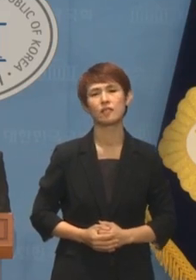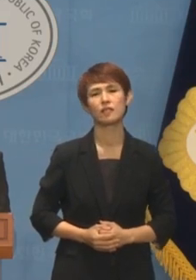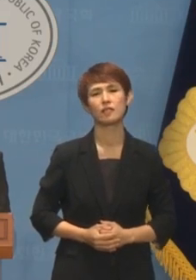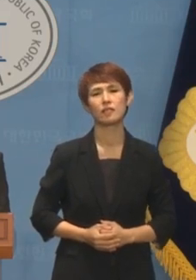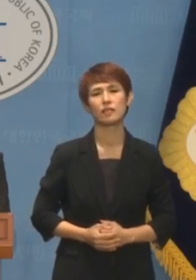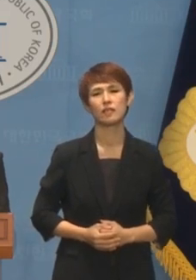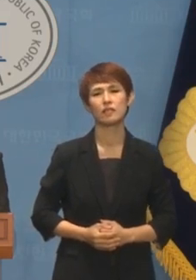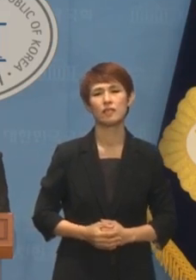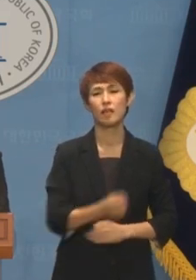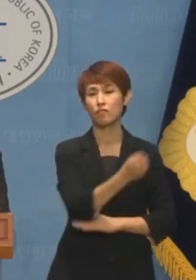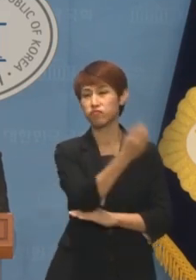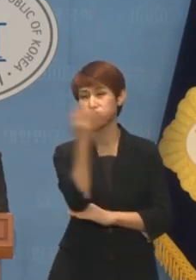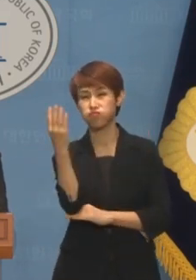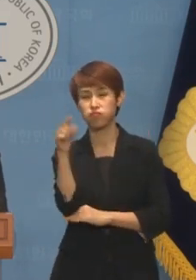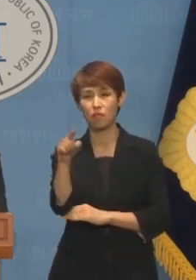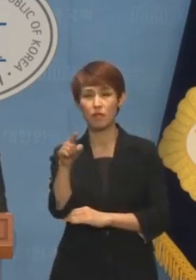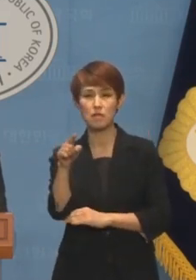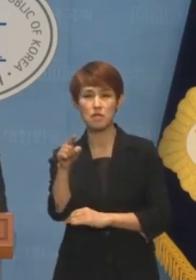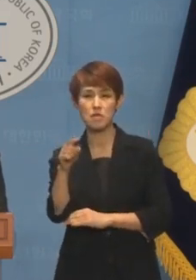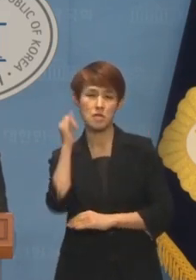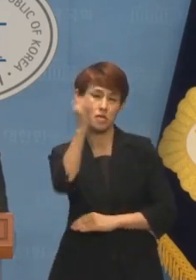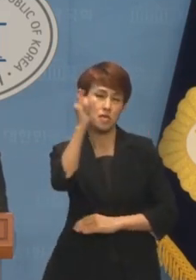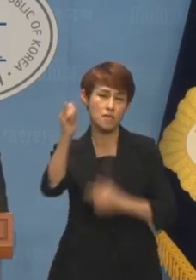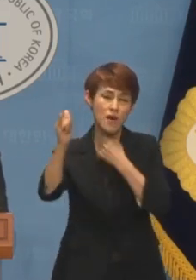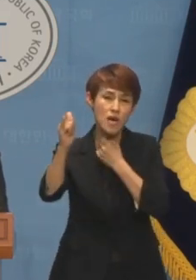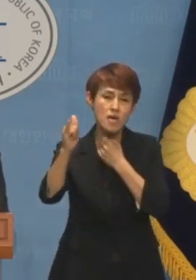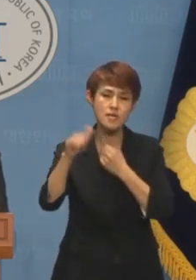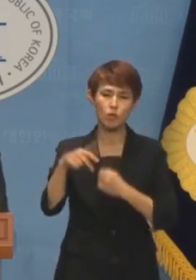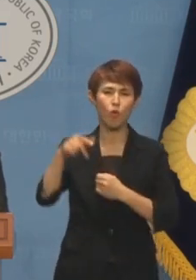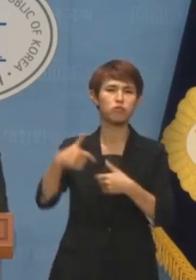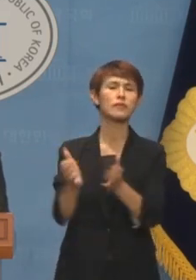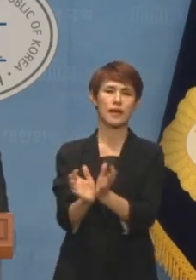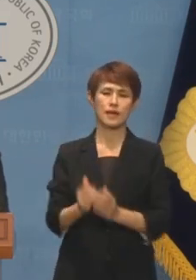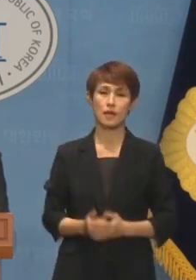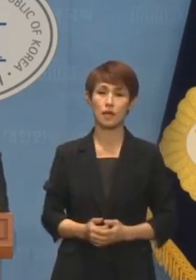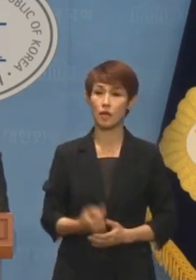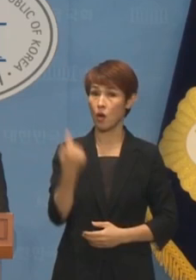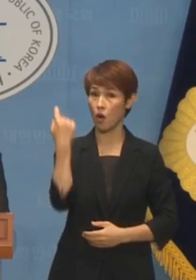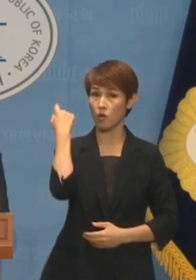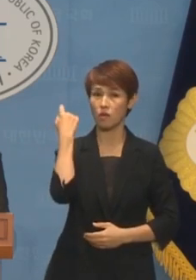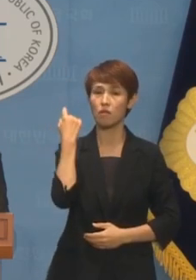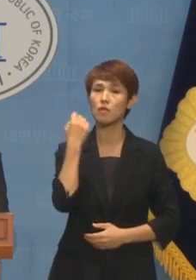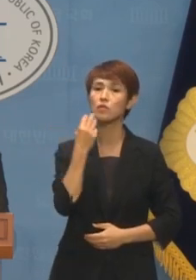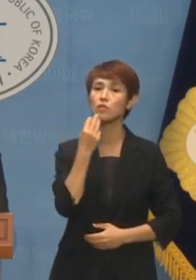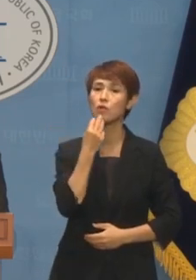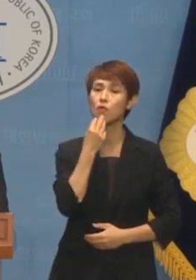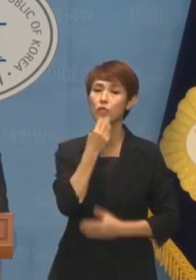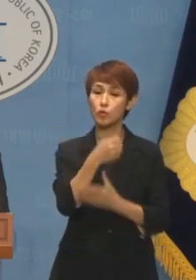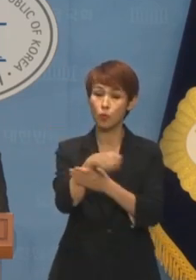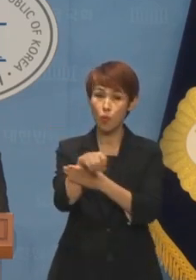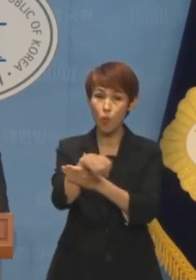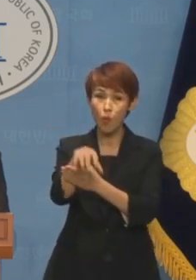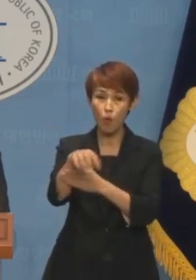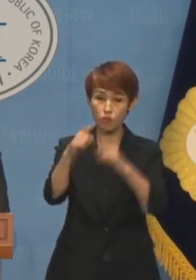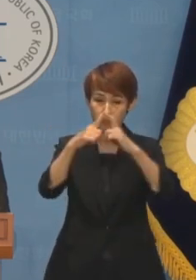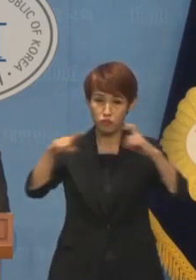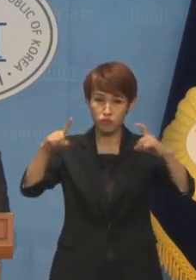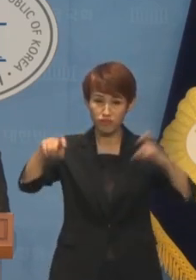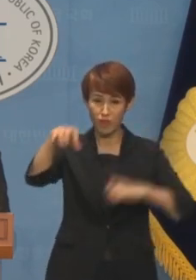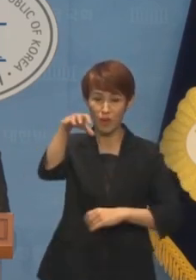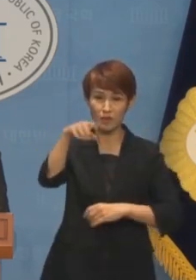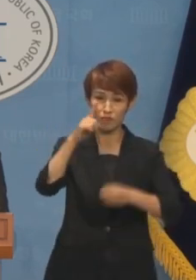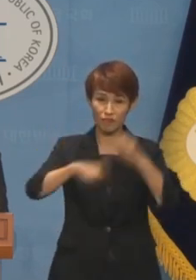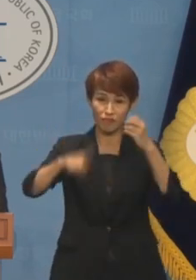전화를 하고 싶은 쪽은 조국 혁신당입니다. 조국 대표는 어제 서울 종로구 조계사에서 열린 부처님 오신